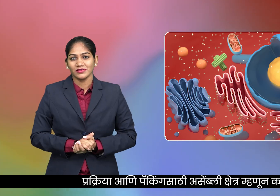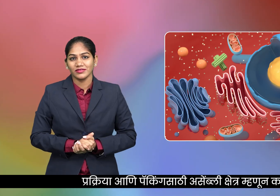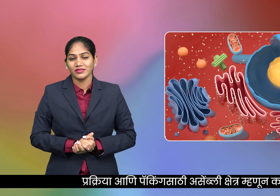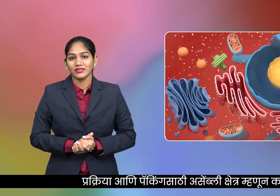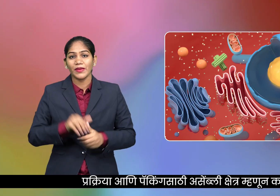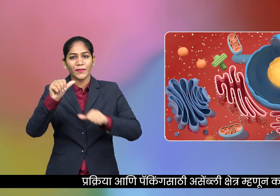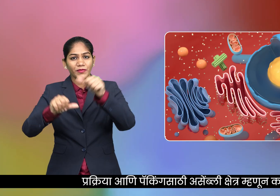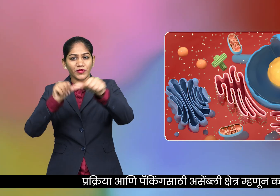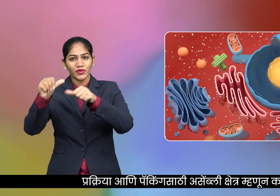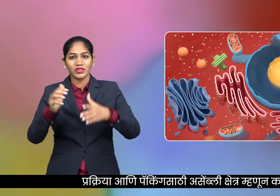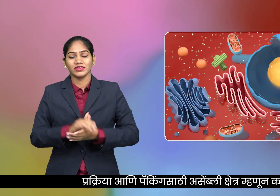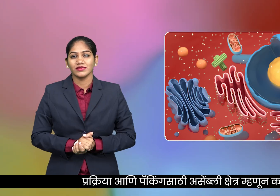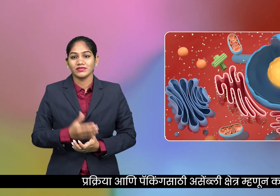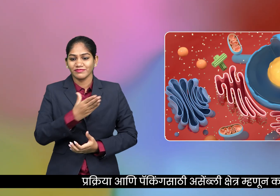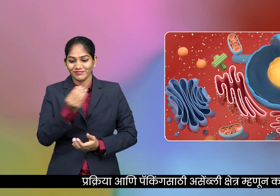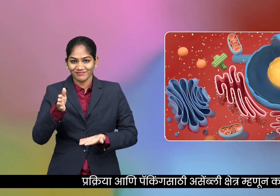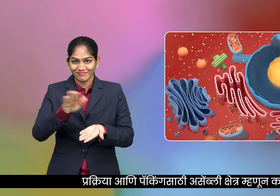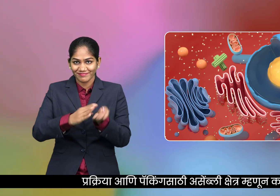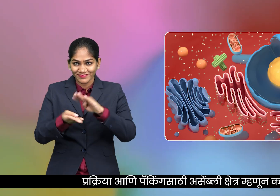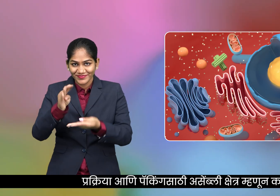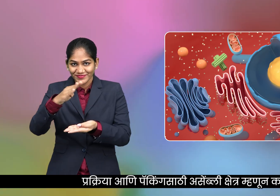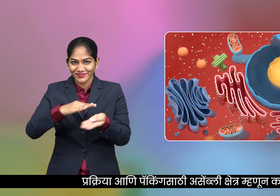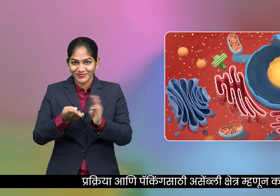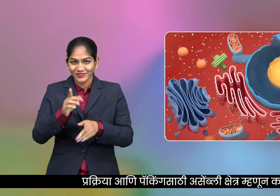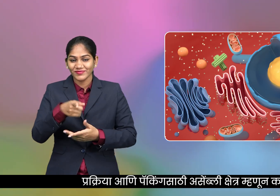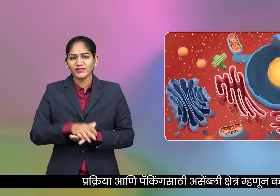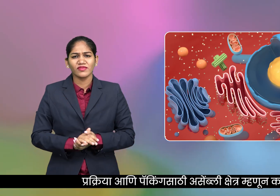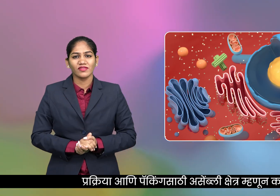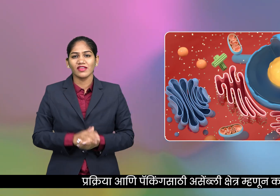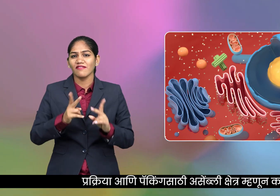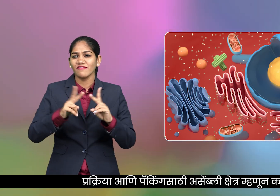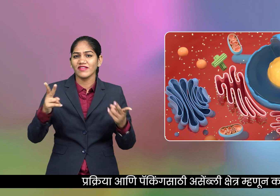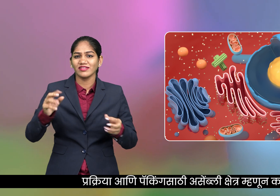प्रक्रिया आणि पॅकिंगसाठी असेंब्ली क्षेत्र म्हणून काम करते.